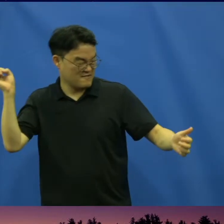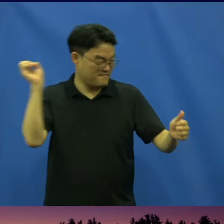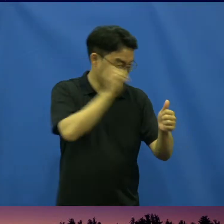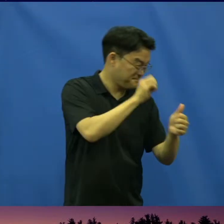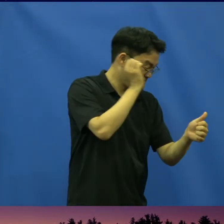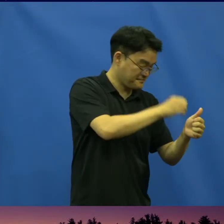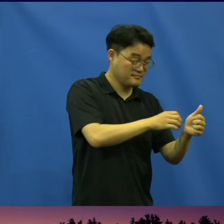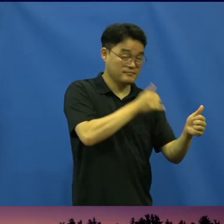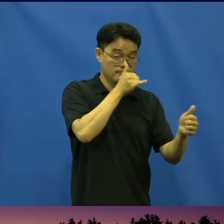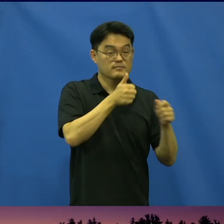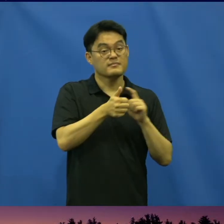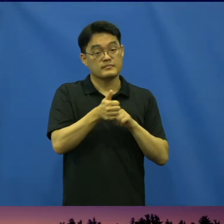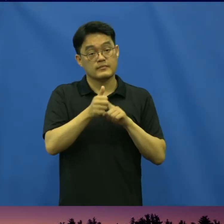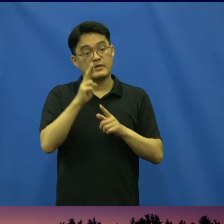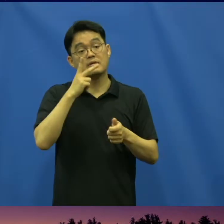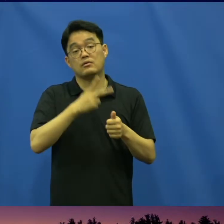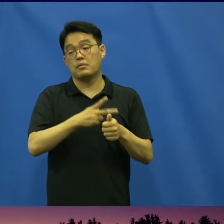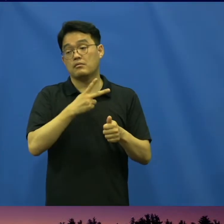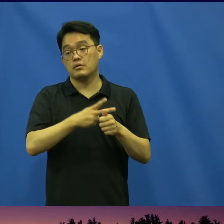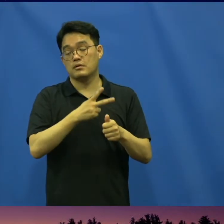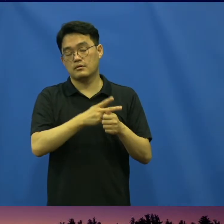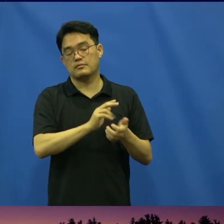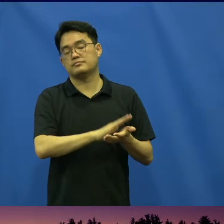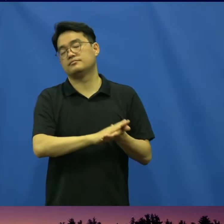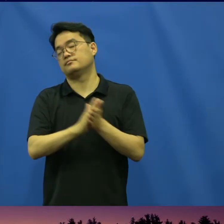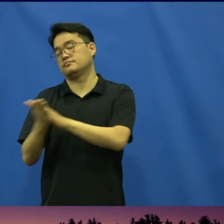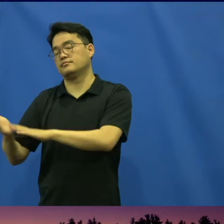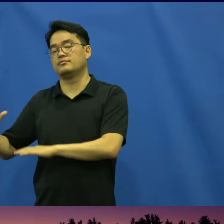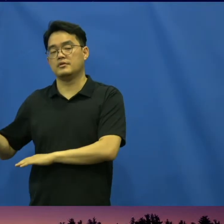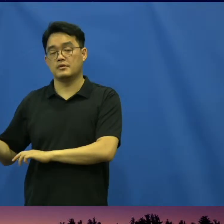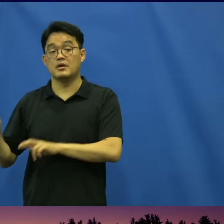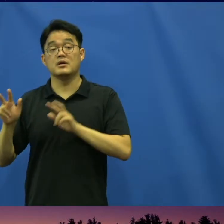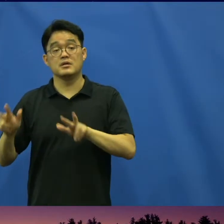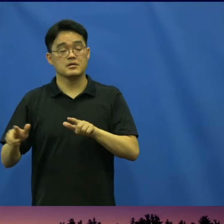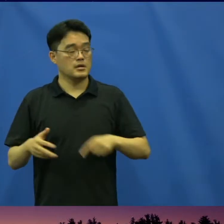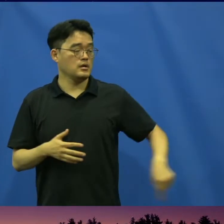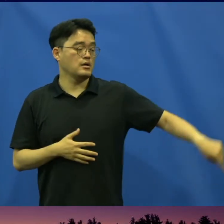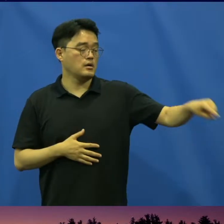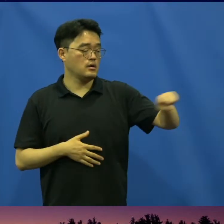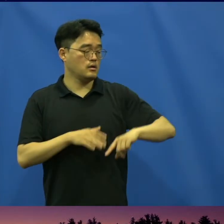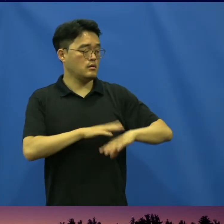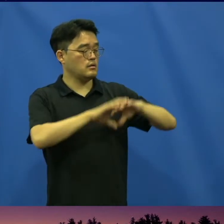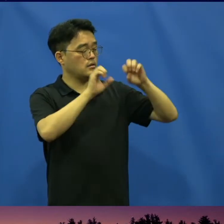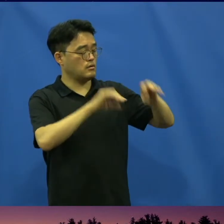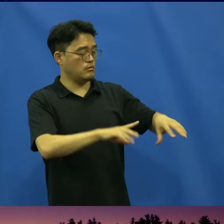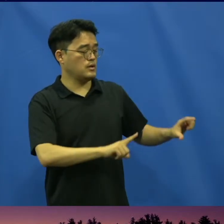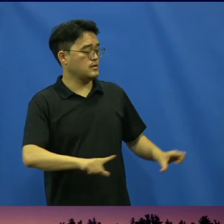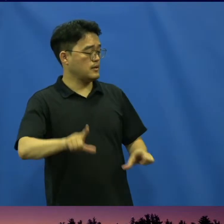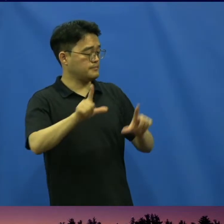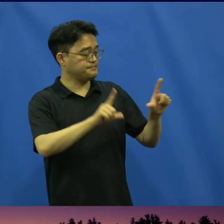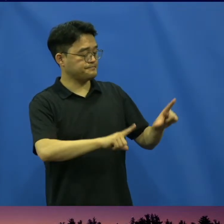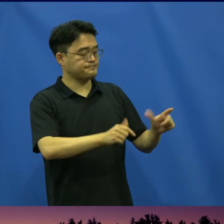존재론적인 자기인식 그리스도 안에서 오게 되니까 이제 허무한 그런 삶이 끝이 나고 지혜의 문이 열리고